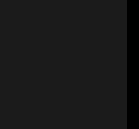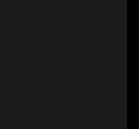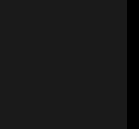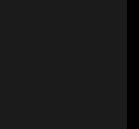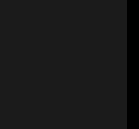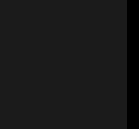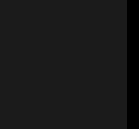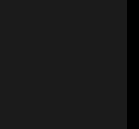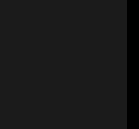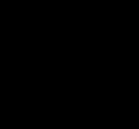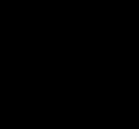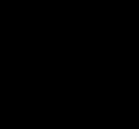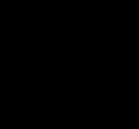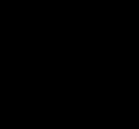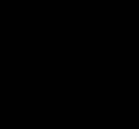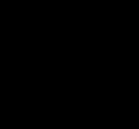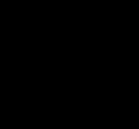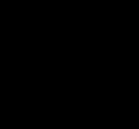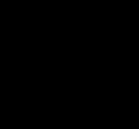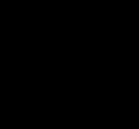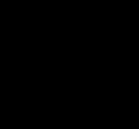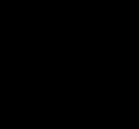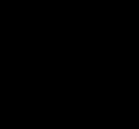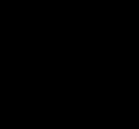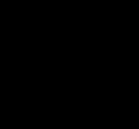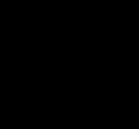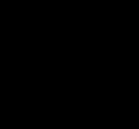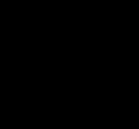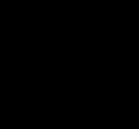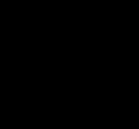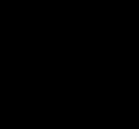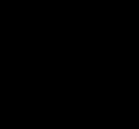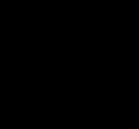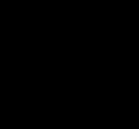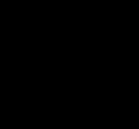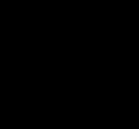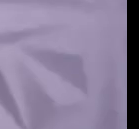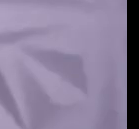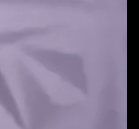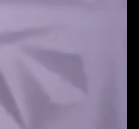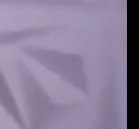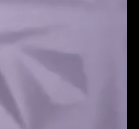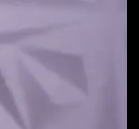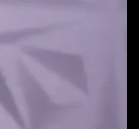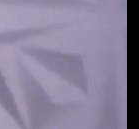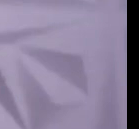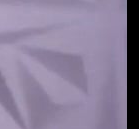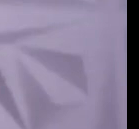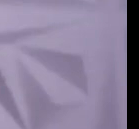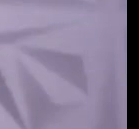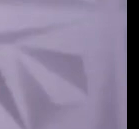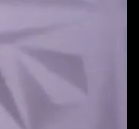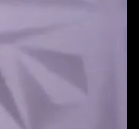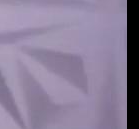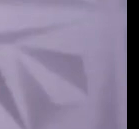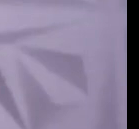gustó. Estuvo divertido. A mí estuvo también me gustó. Entretenido y retante. Ok. ¿Y sí, cómo te fue? Estuvo